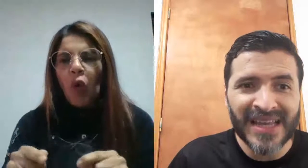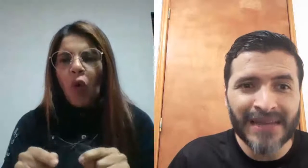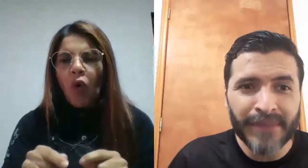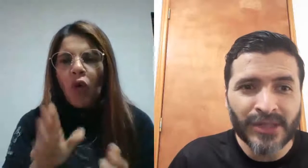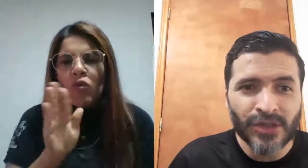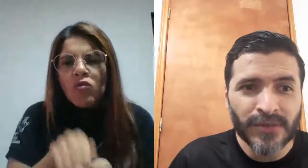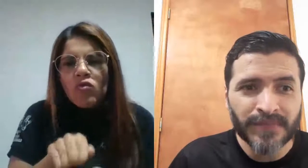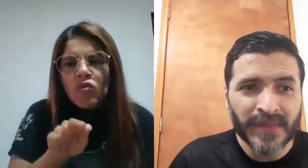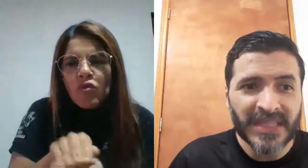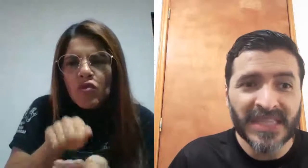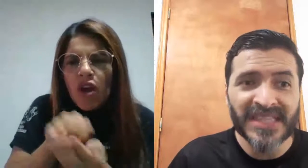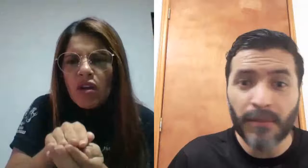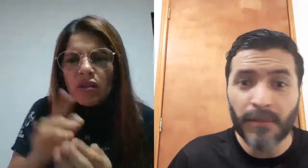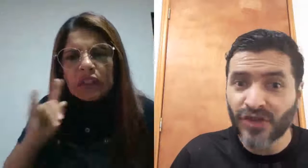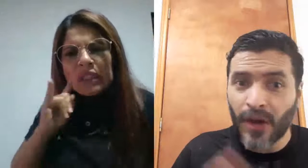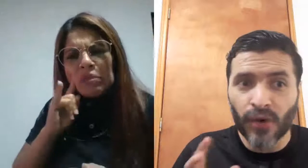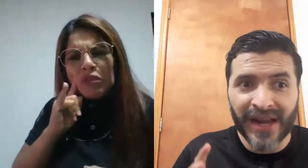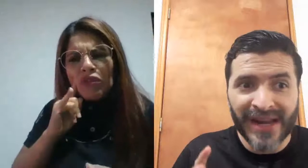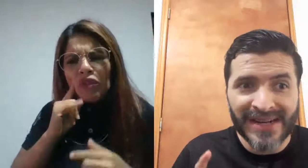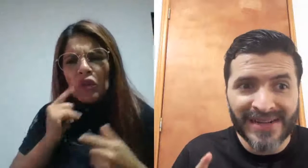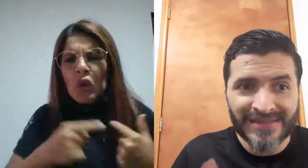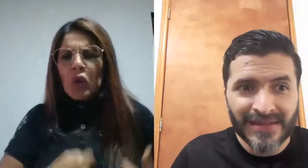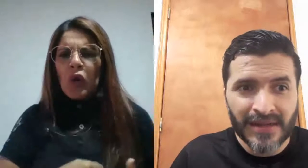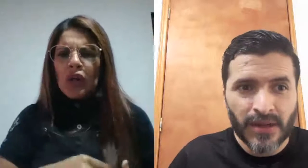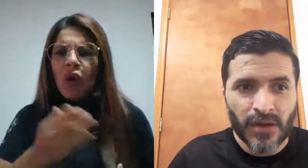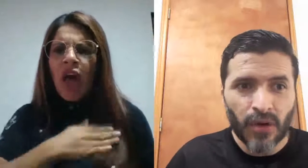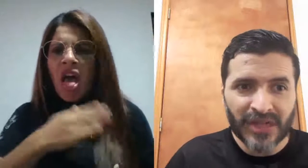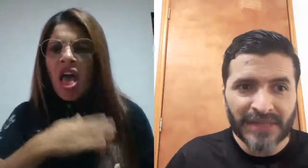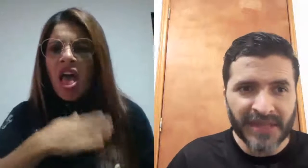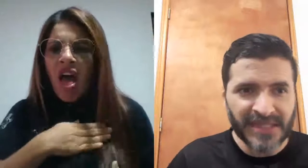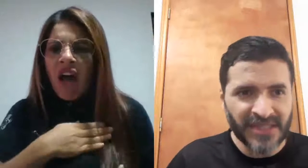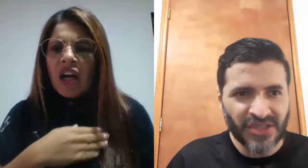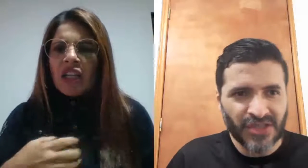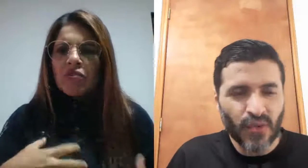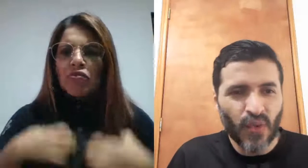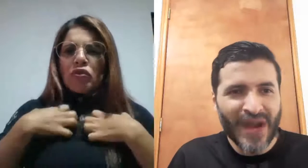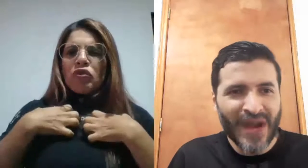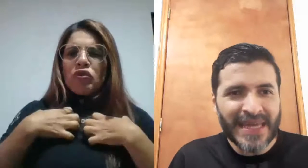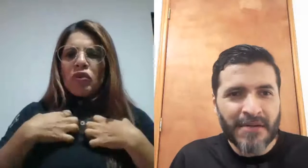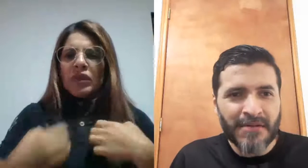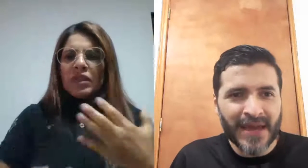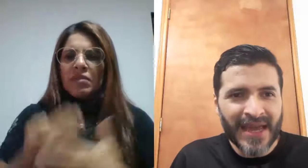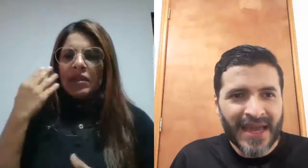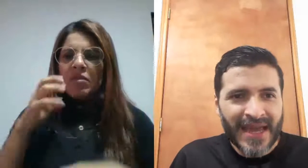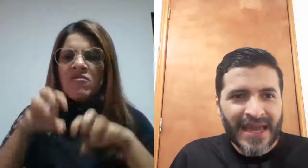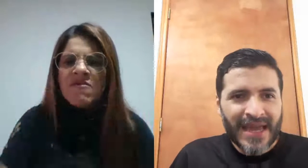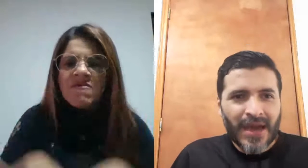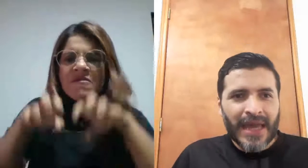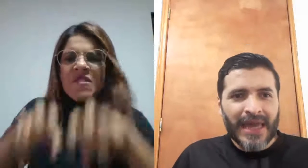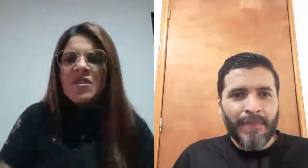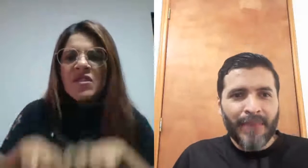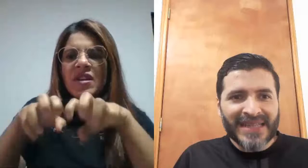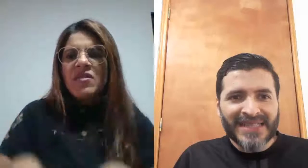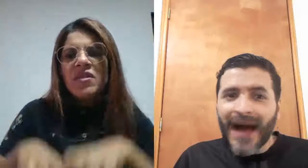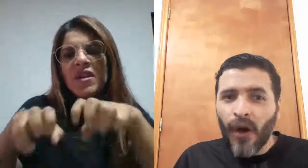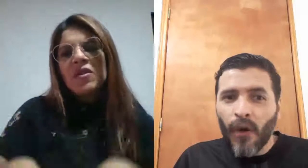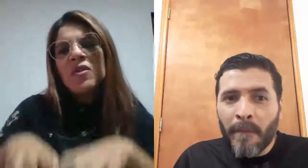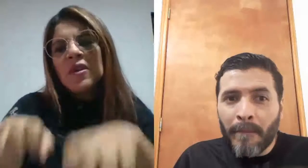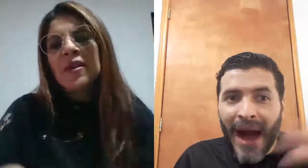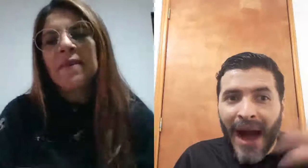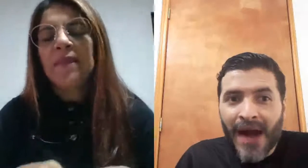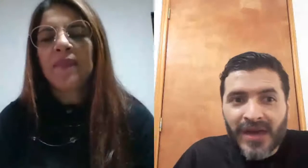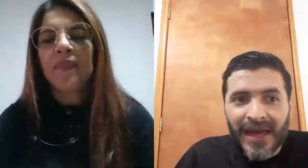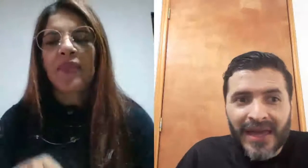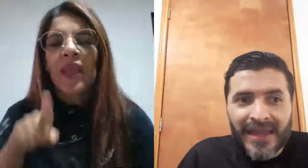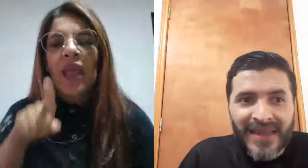a salirse del pecho y echamos a correr. Otras veces, una liebre que pasa,